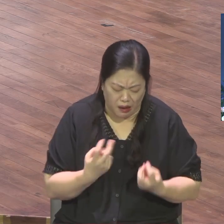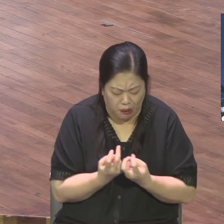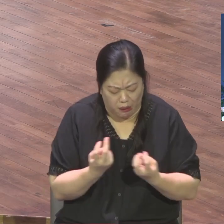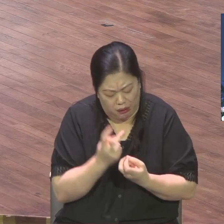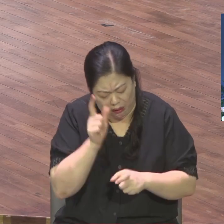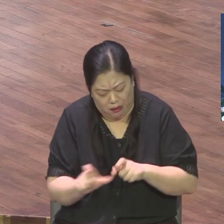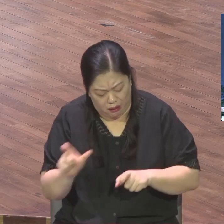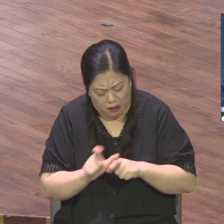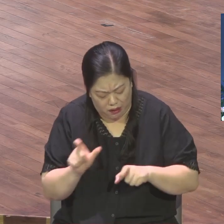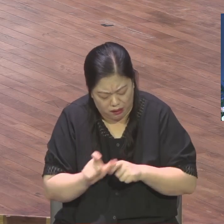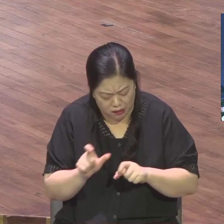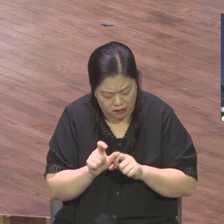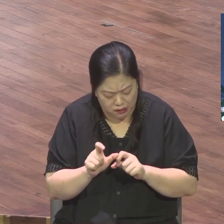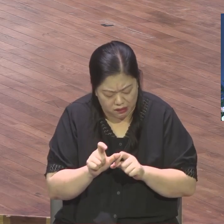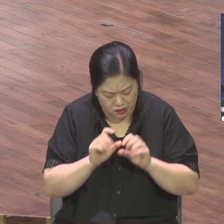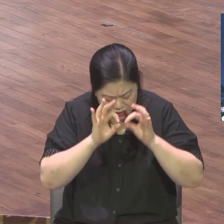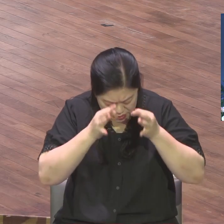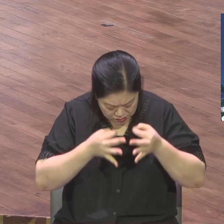것.